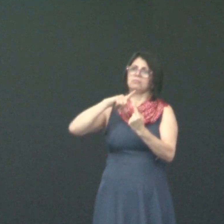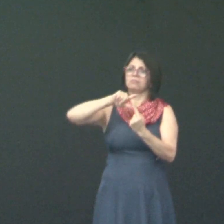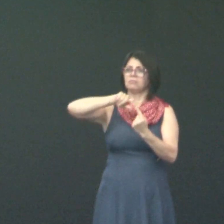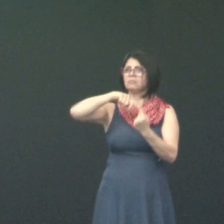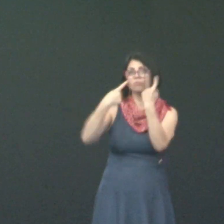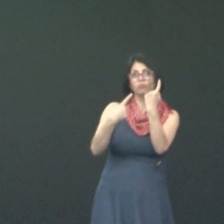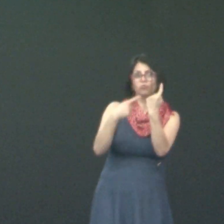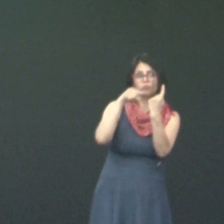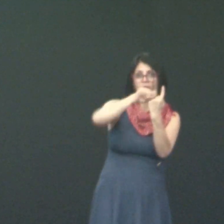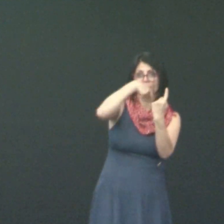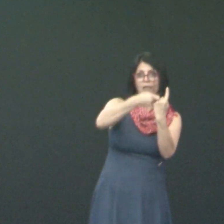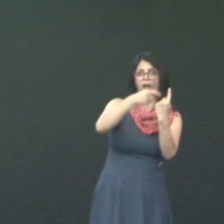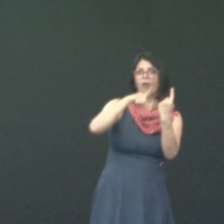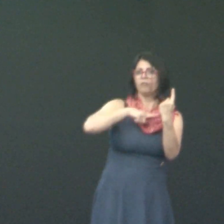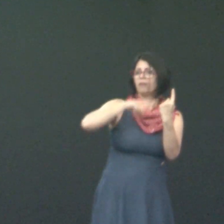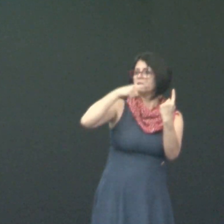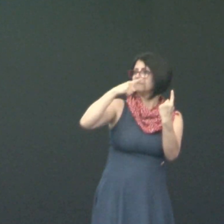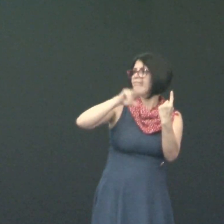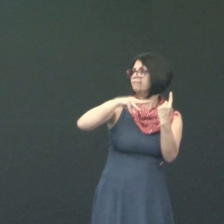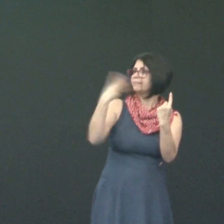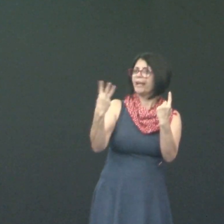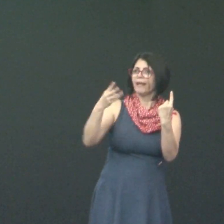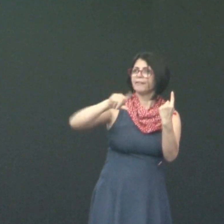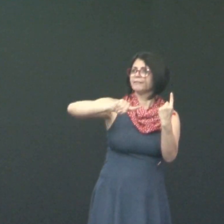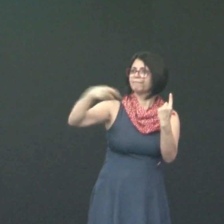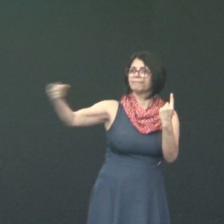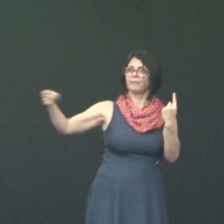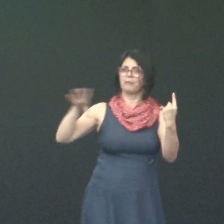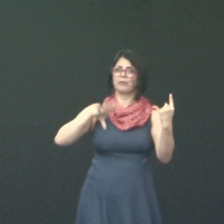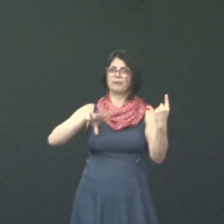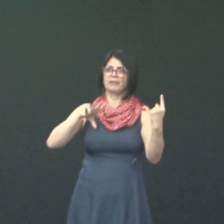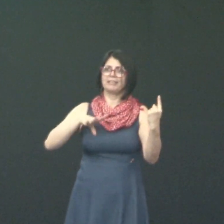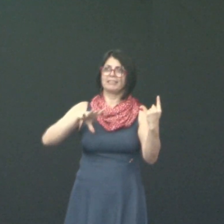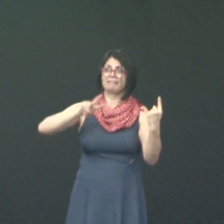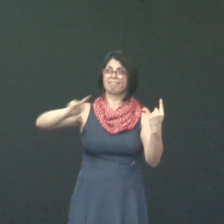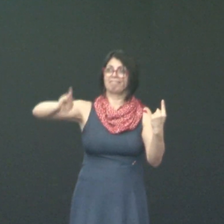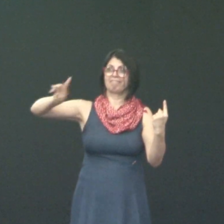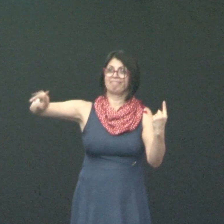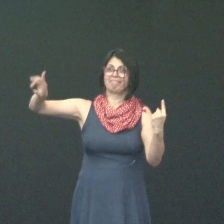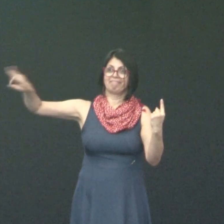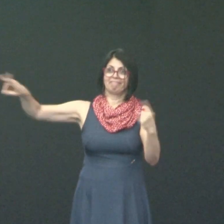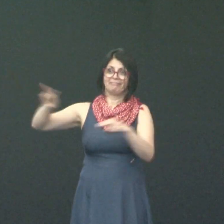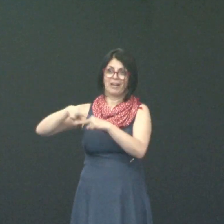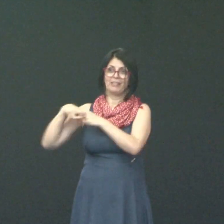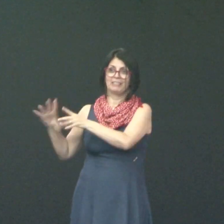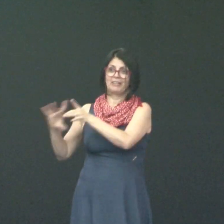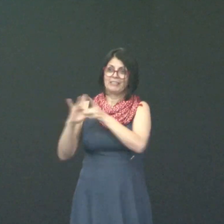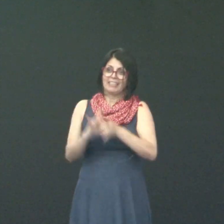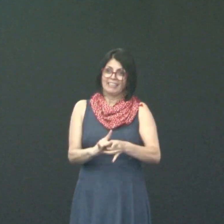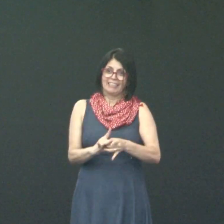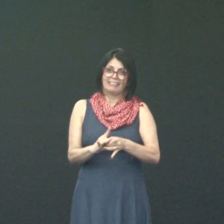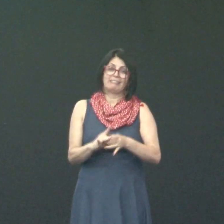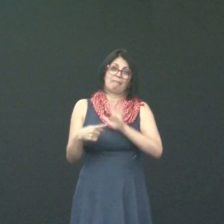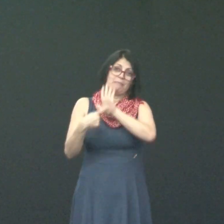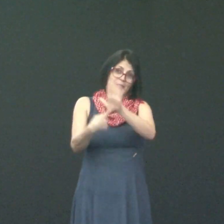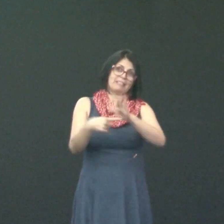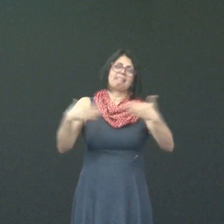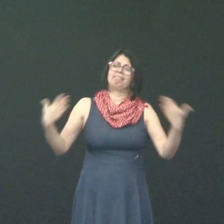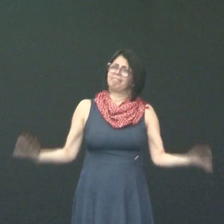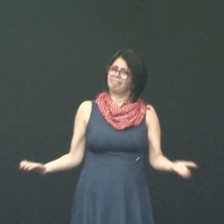no qual os sinalizantes utilizam esse sinal sem equivalente na língua portuguesa. E vamos